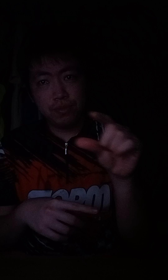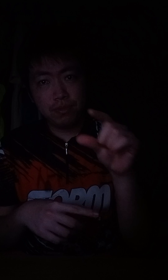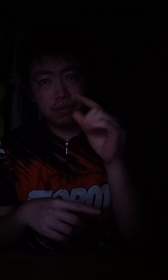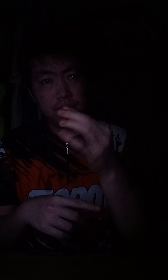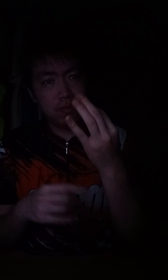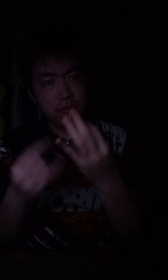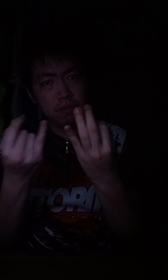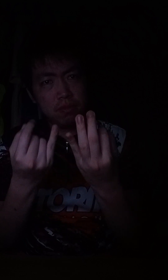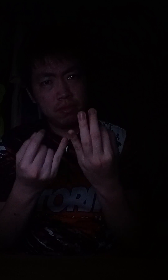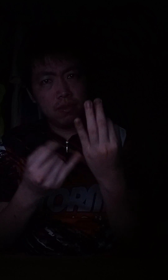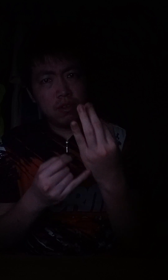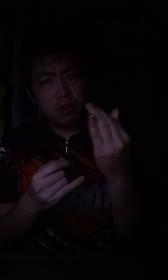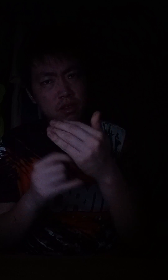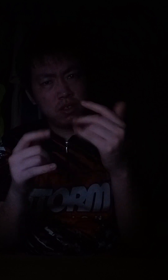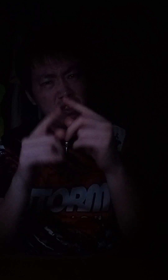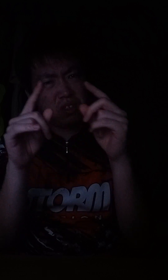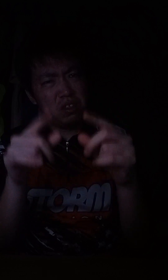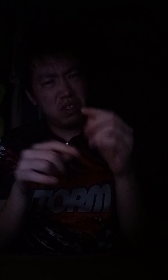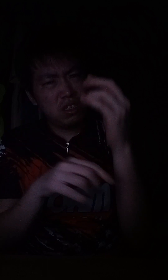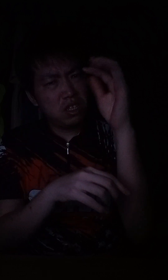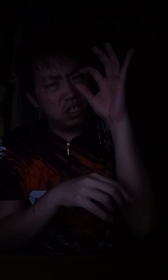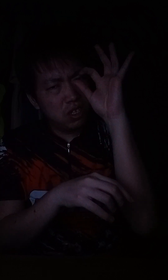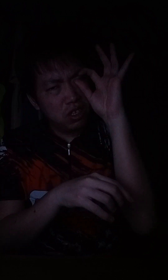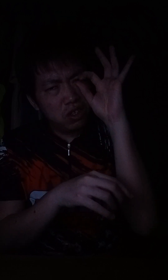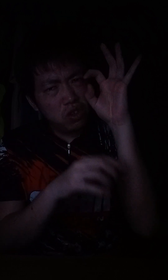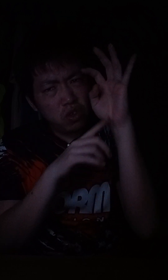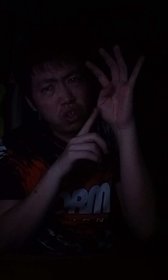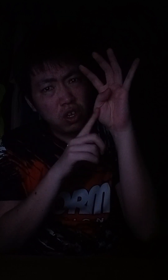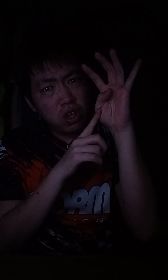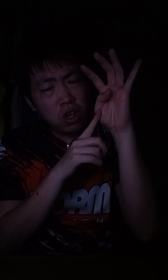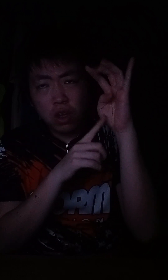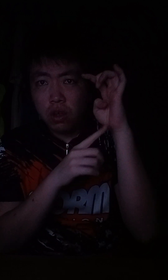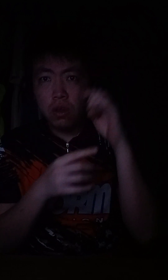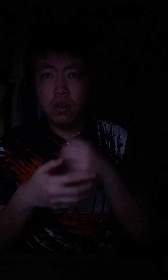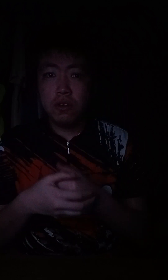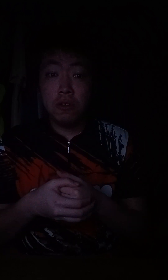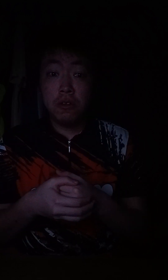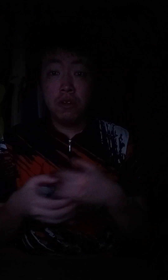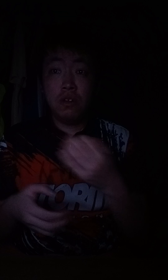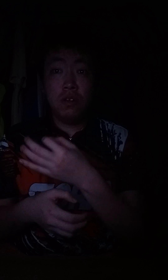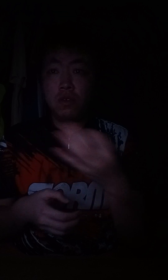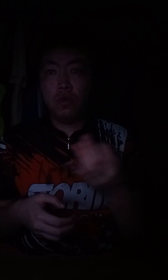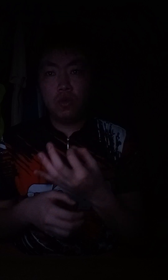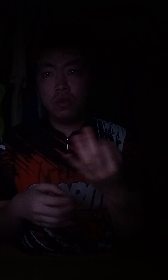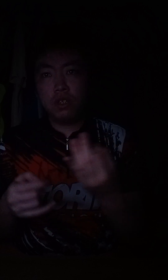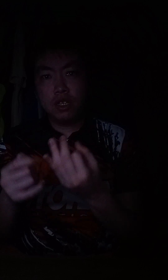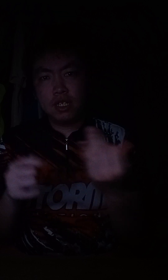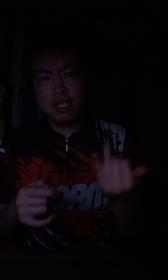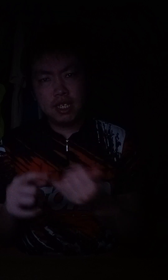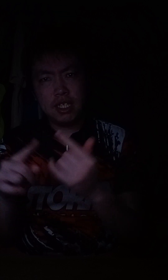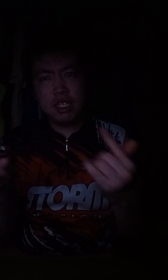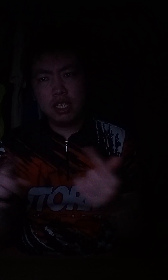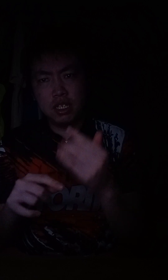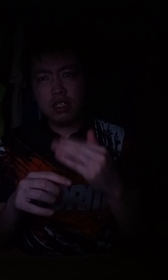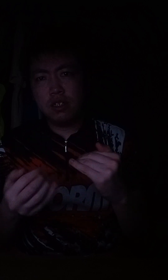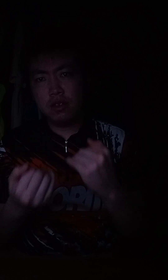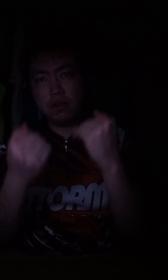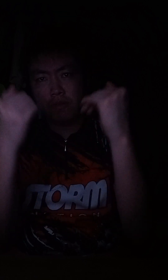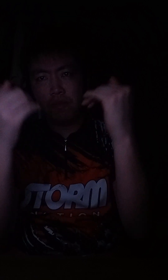허겁게 됐다던가 이러면 저거 카메라 설치한 거 혹시 아닌가? 최근 공중화장실 내 안심 스크린 설치가 늘고 있습니다.